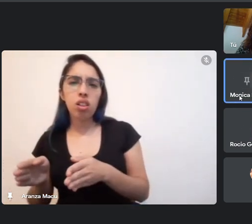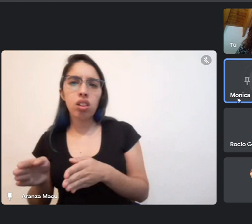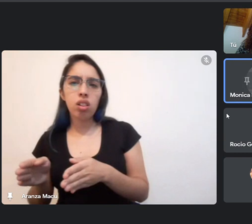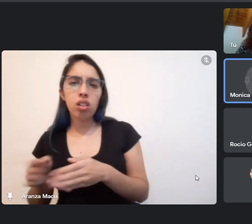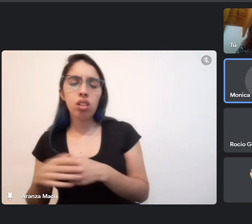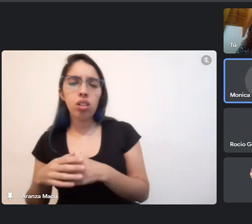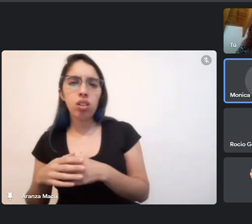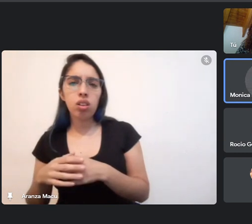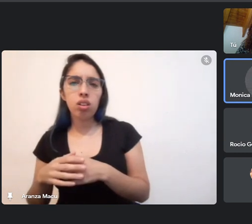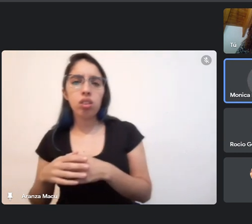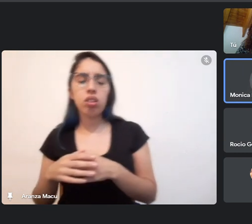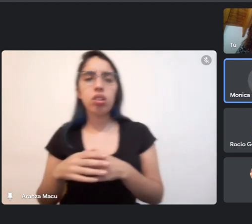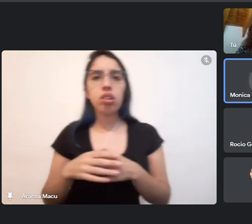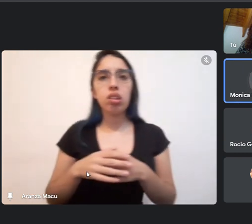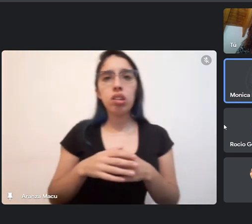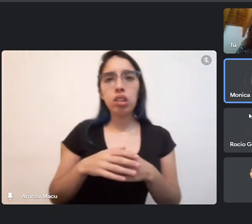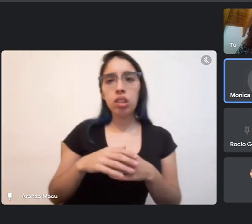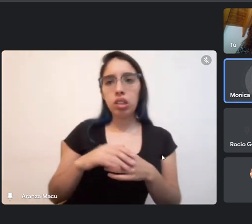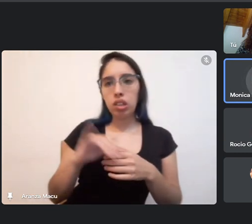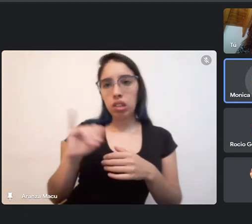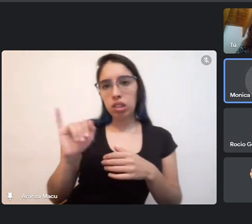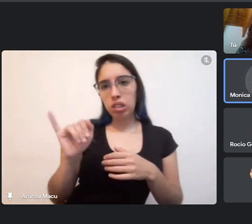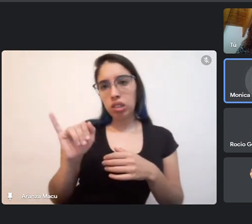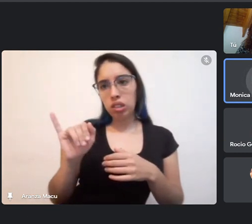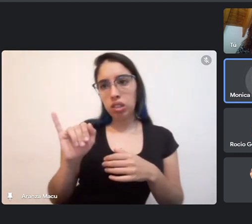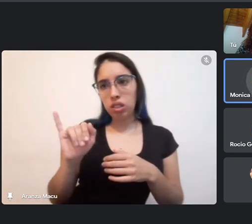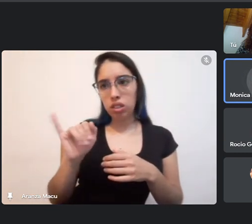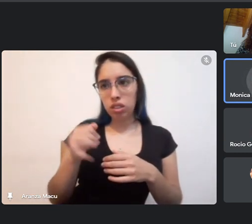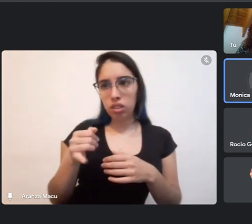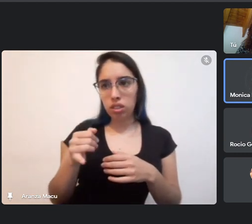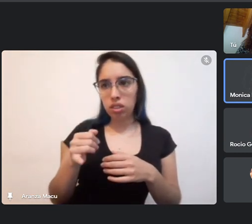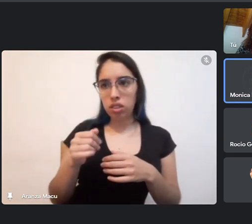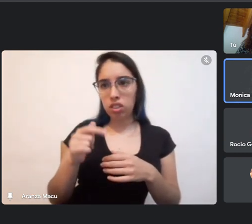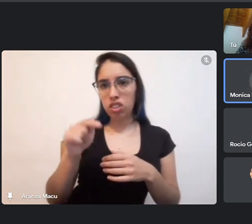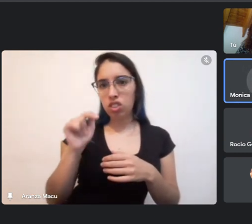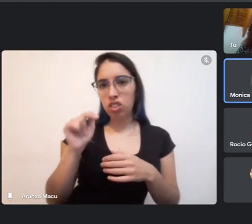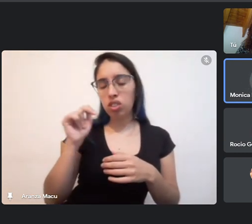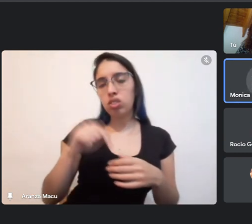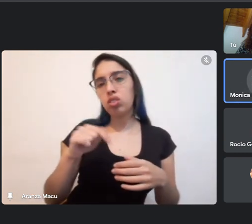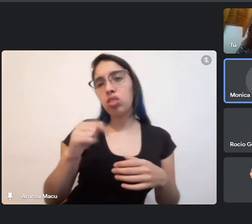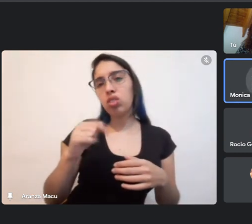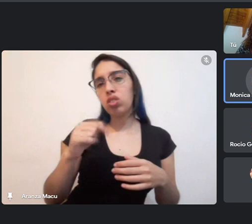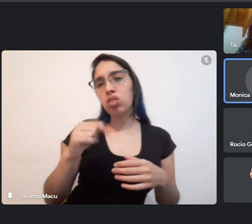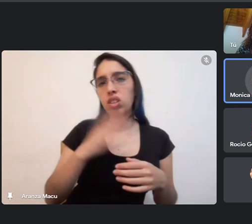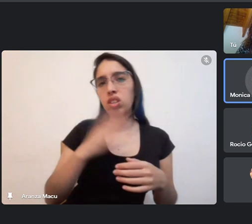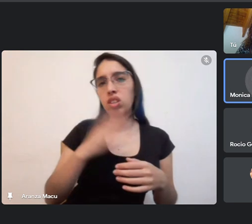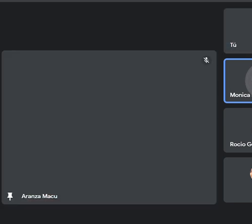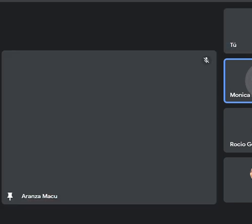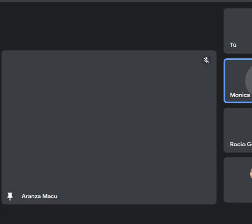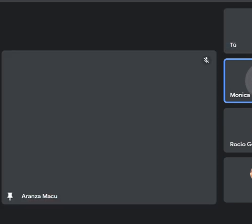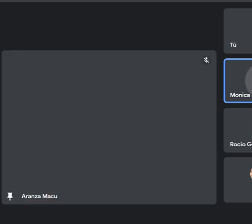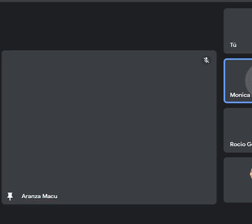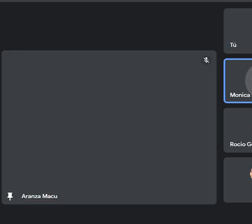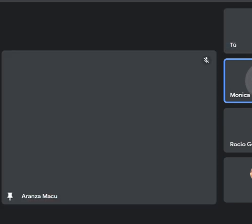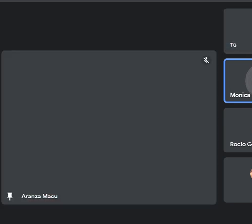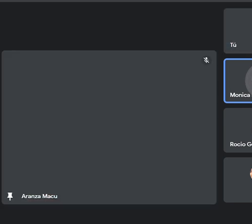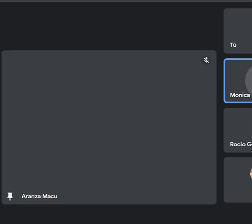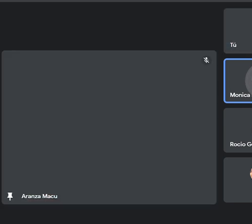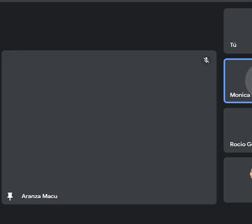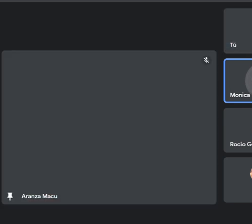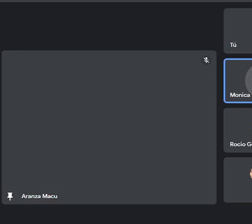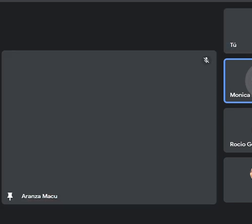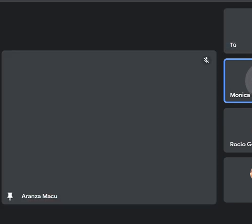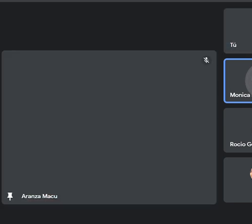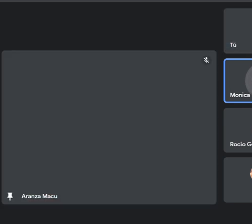Sí, yo estoy cursando. He estado en todas las clases, pero no estoy anotada en el sistema. Ah, Estoy